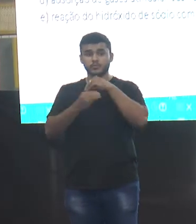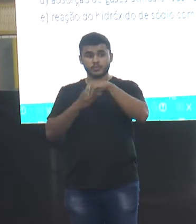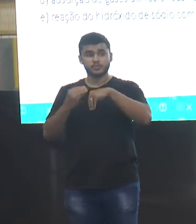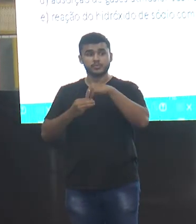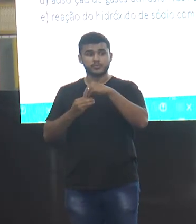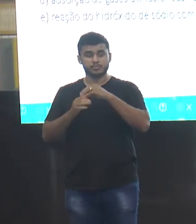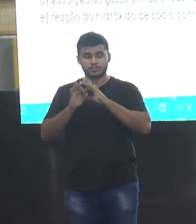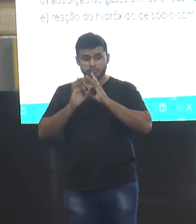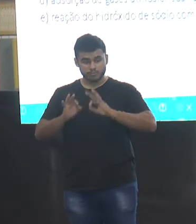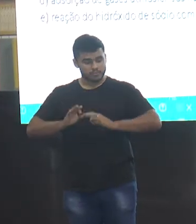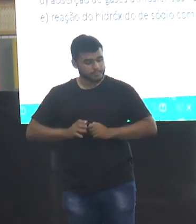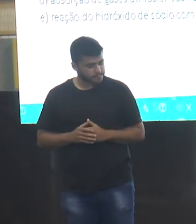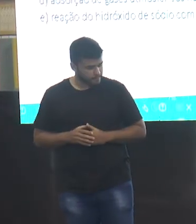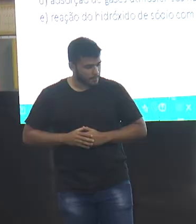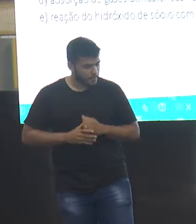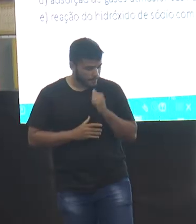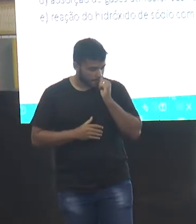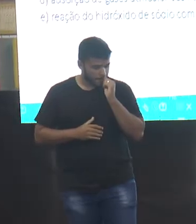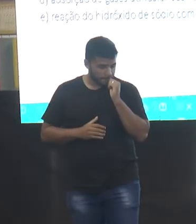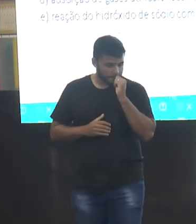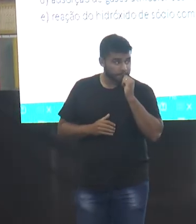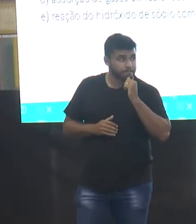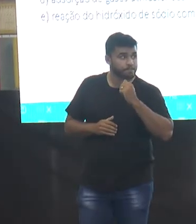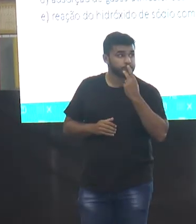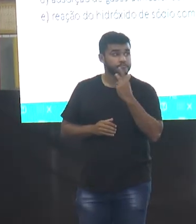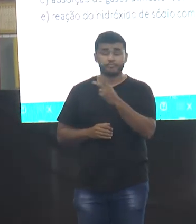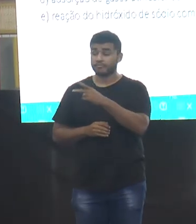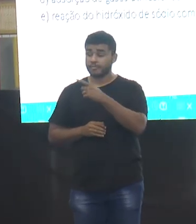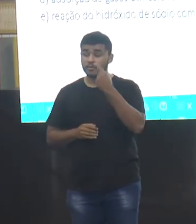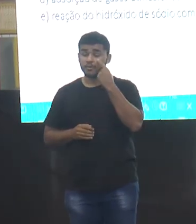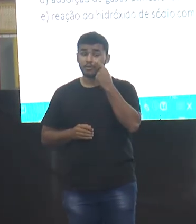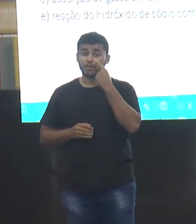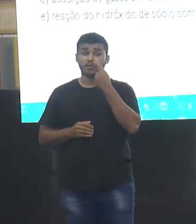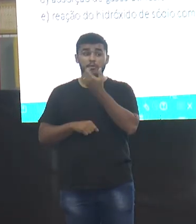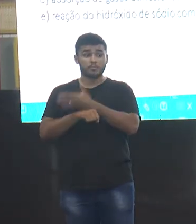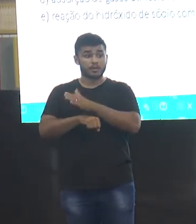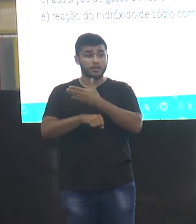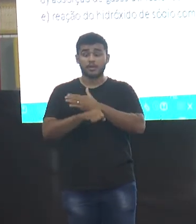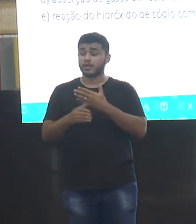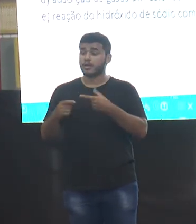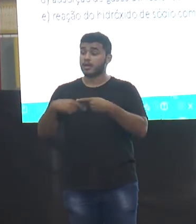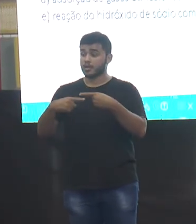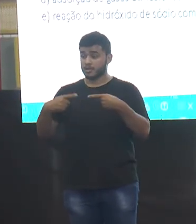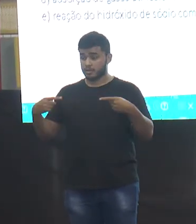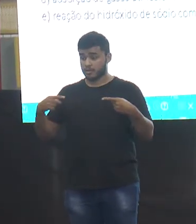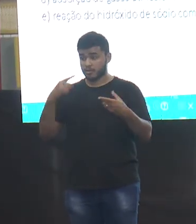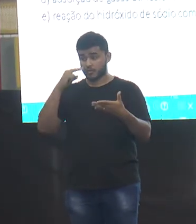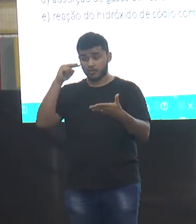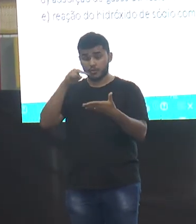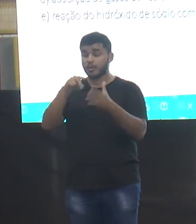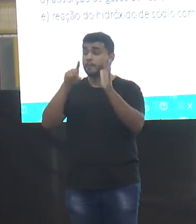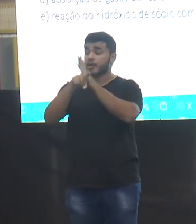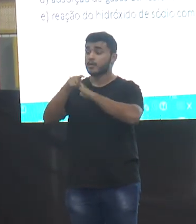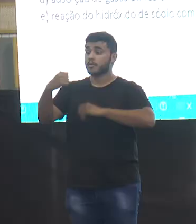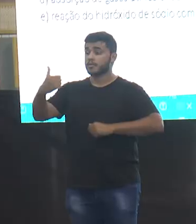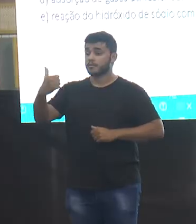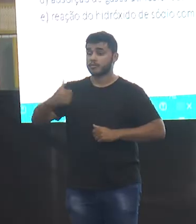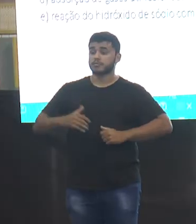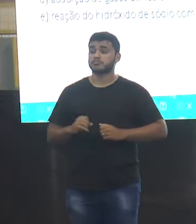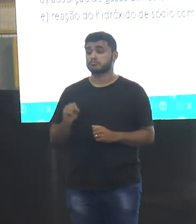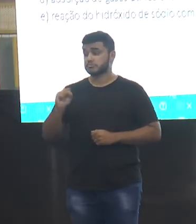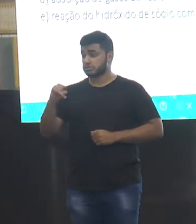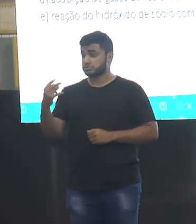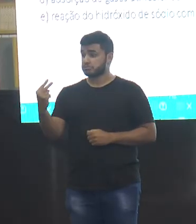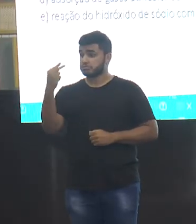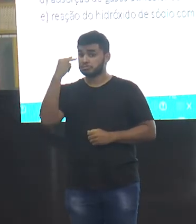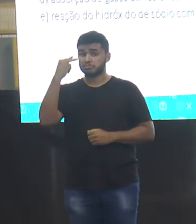Tá perfeito. Agora, bora fazer o seguinte. Quem está com a apostila, olha para a apostila, questão 1. Quem não está, olha para o telão. E